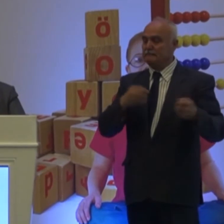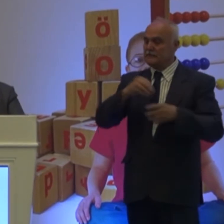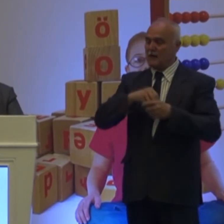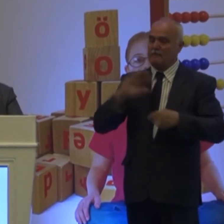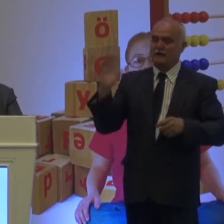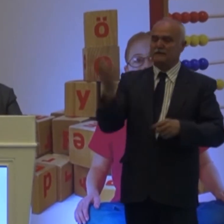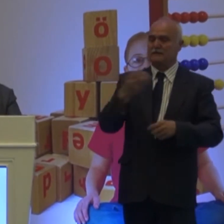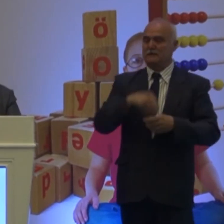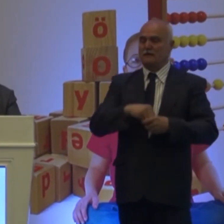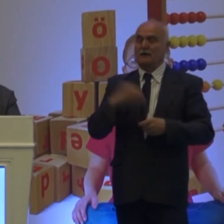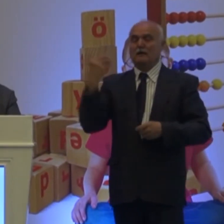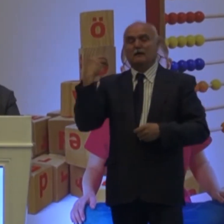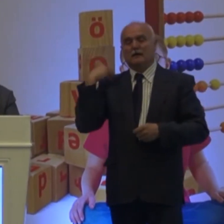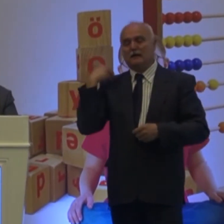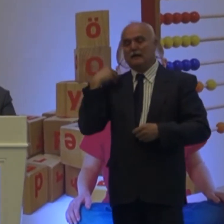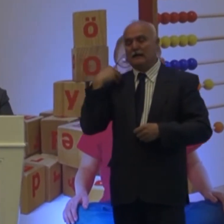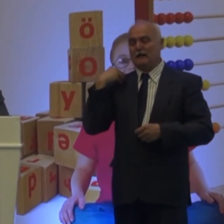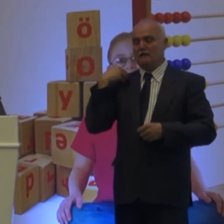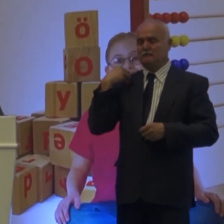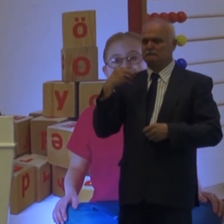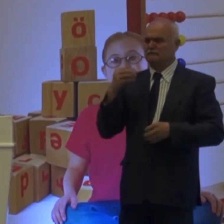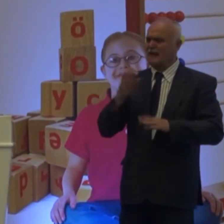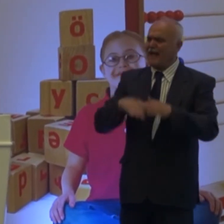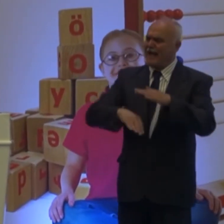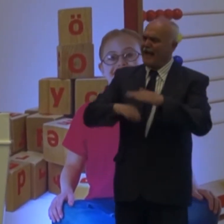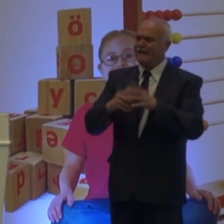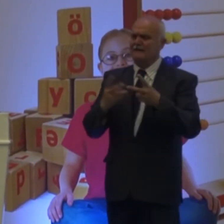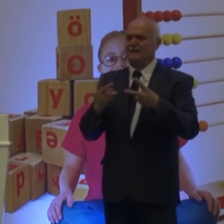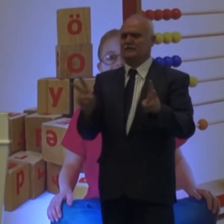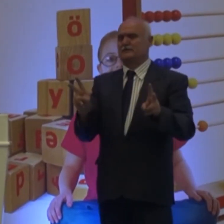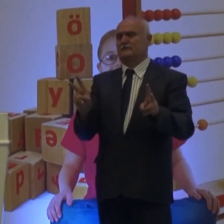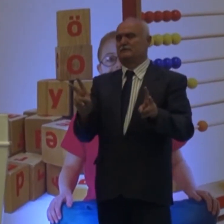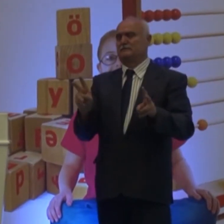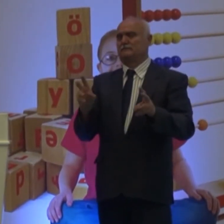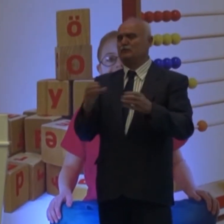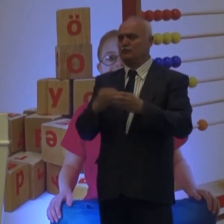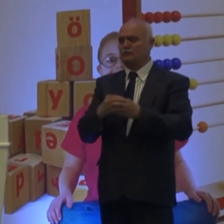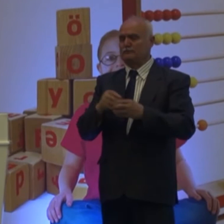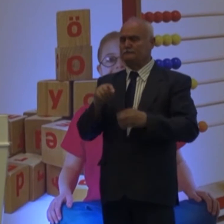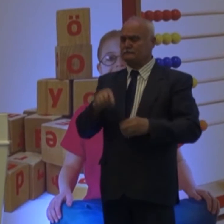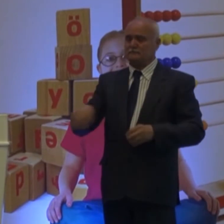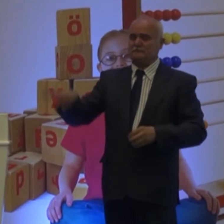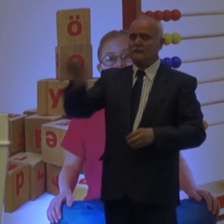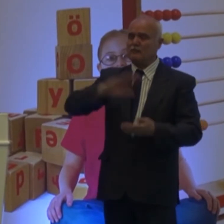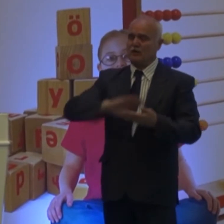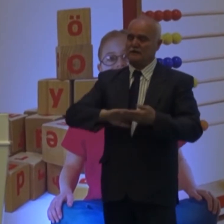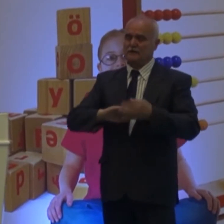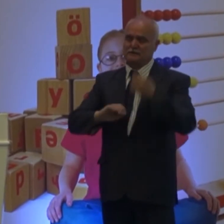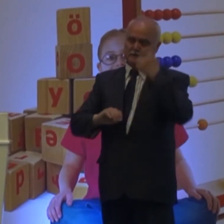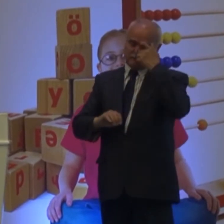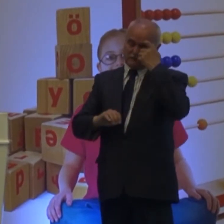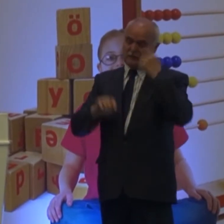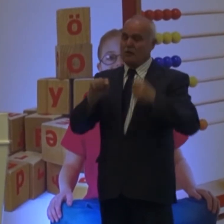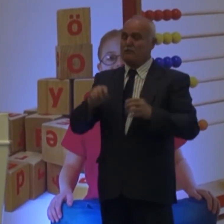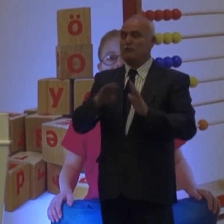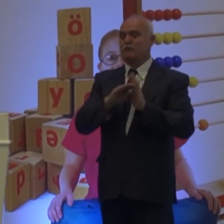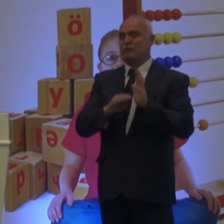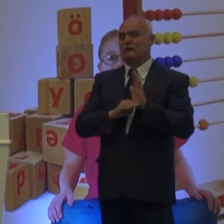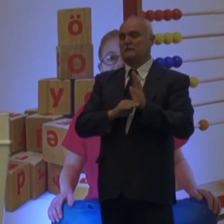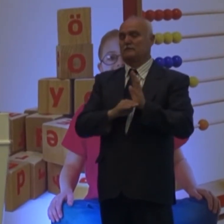içerisinde yeniliğe ve inovasyona en açık öğretmen grubudur. Dolayısıyla biz bu arkadaşlarımızın bu